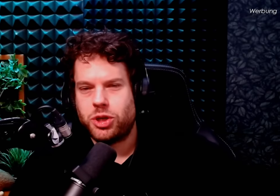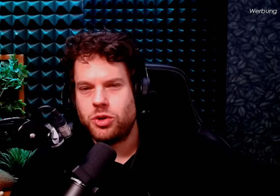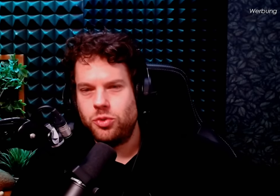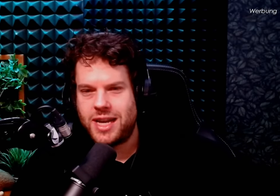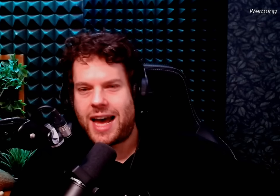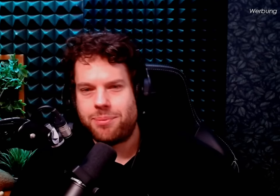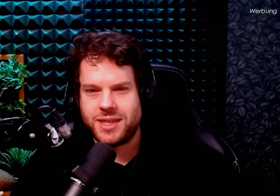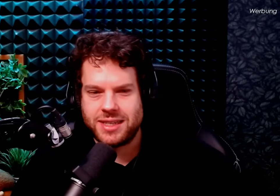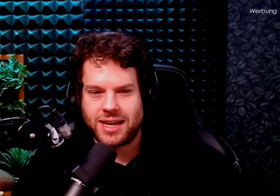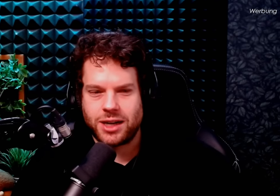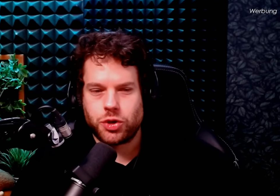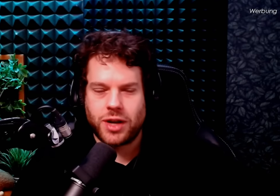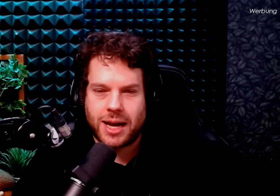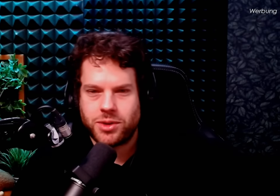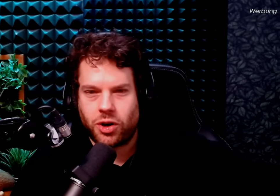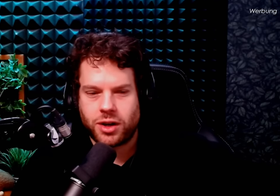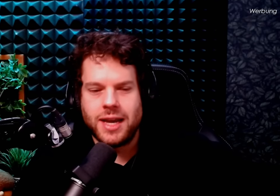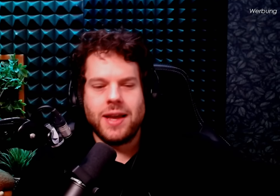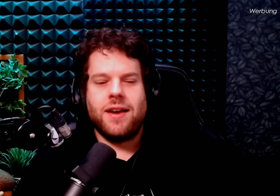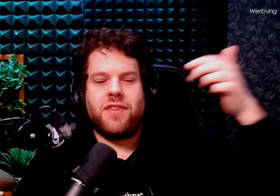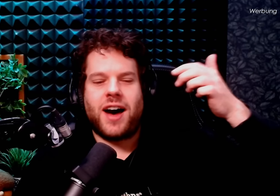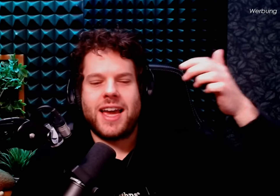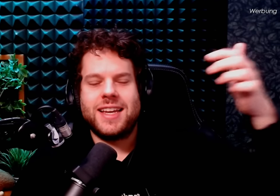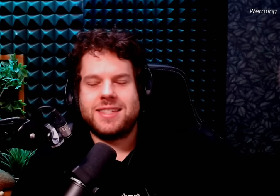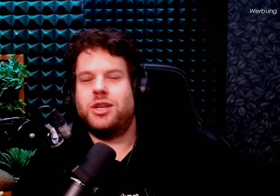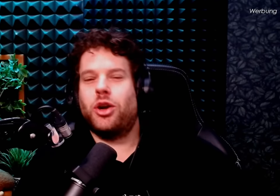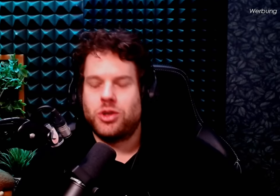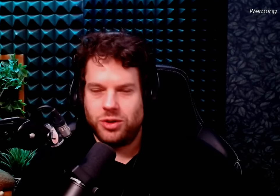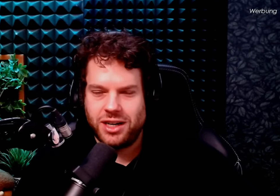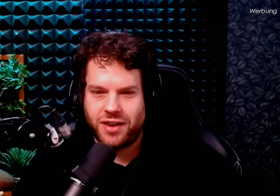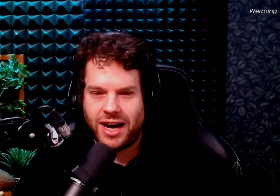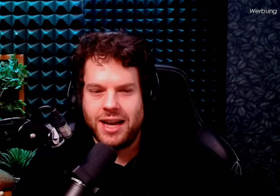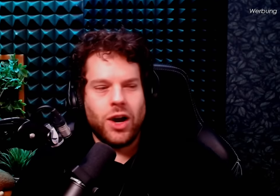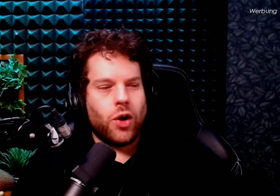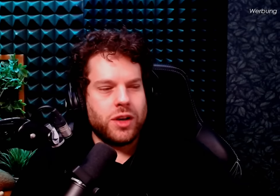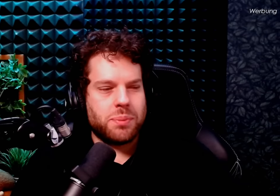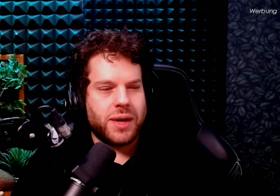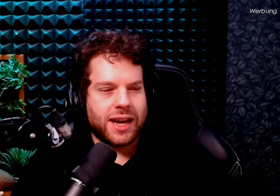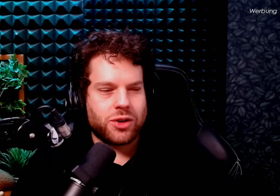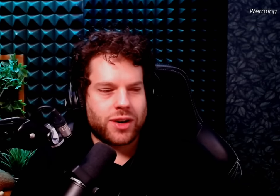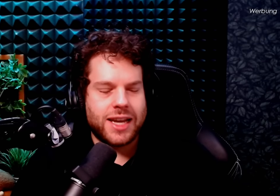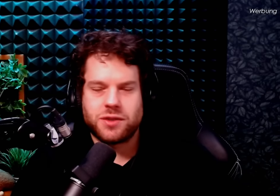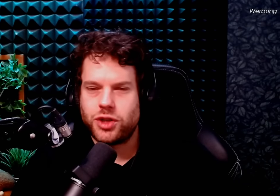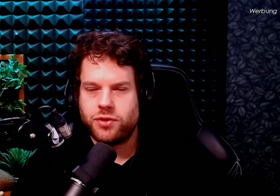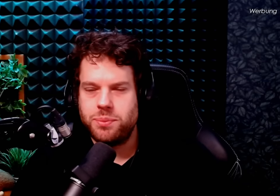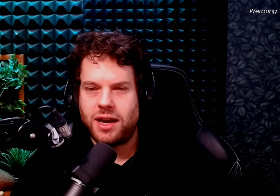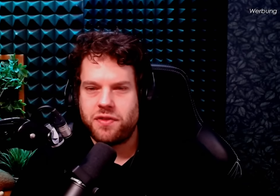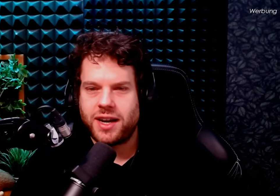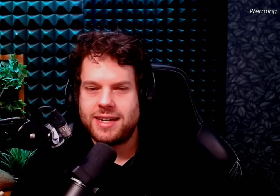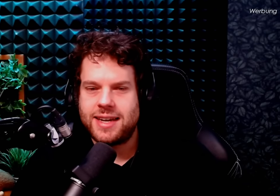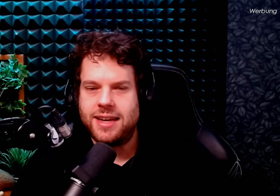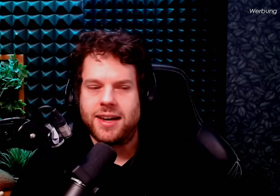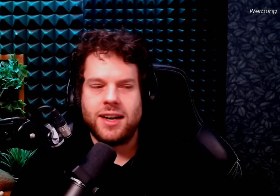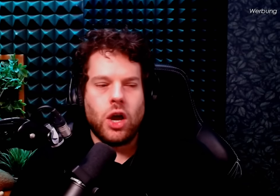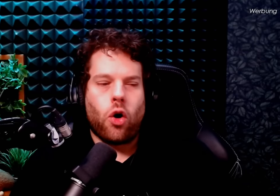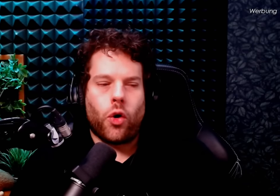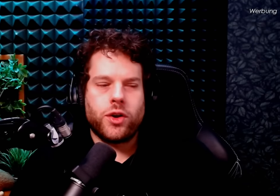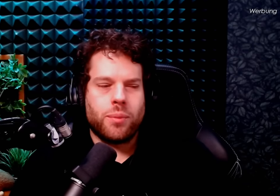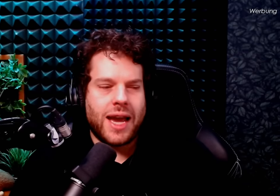habe schon guten Abend gesagt, schönen Abend noch, weil es schon dunkel war und ich mir dachte, okay, es verschwimmt einfach ineinander. Und um